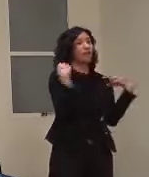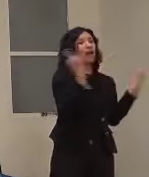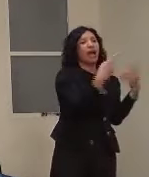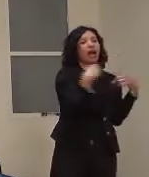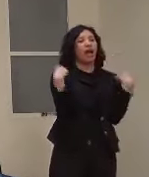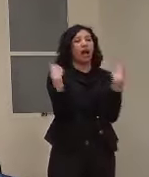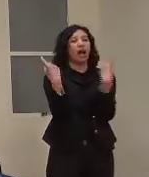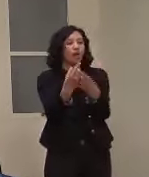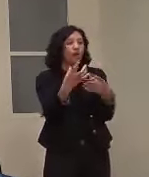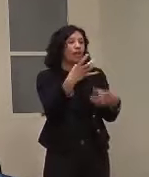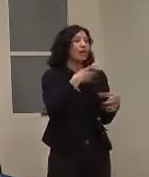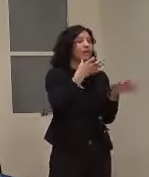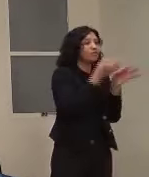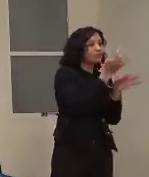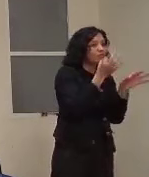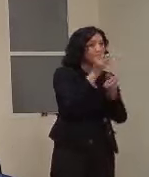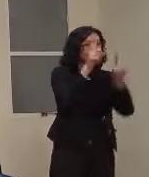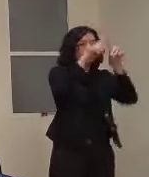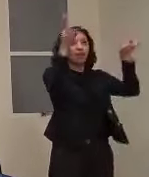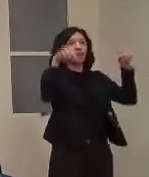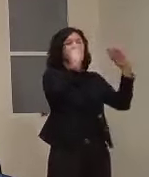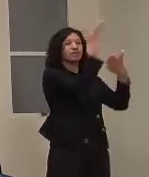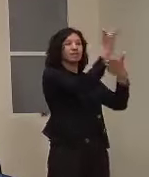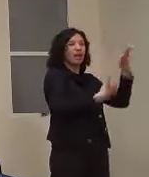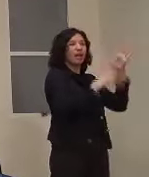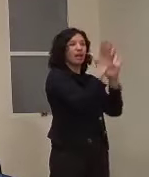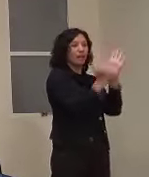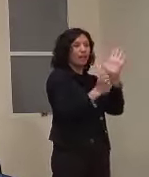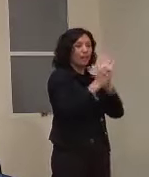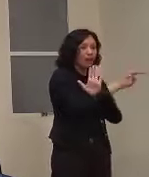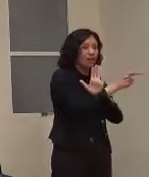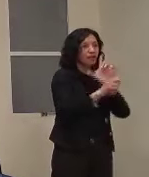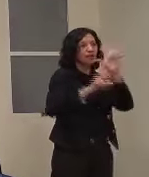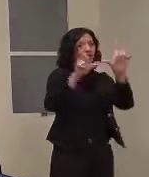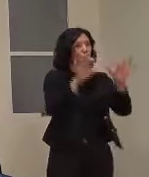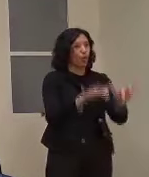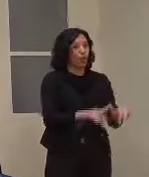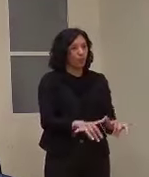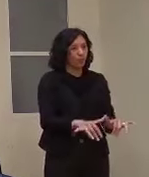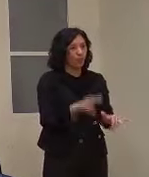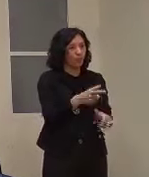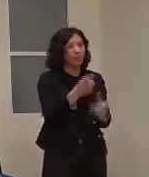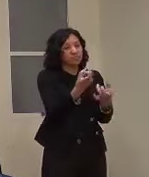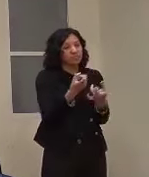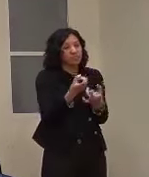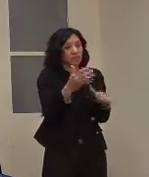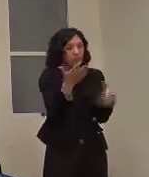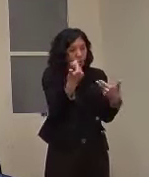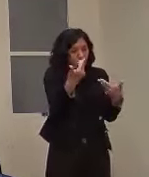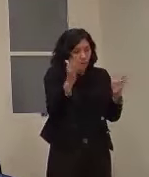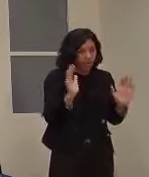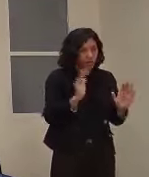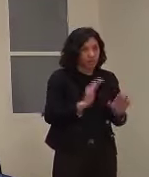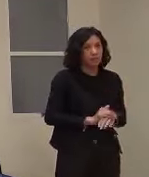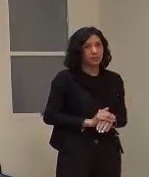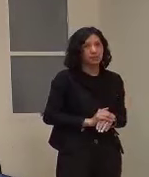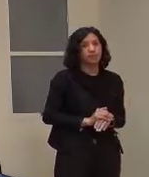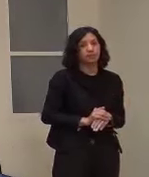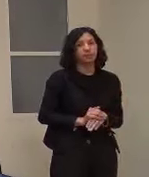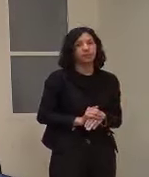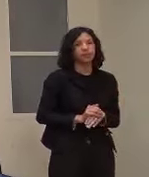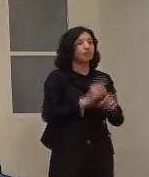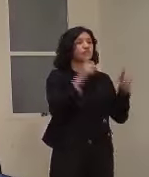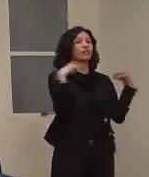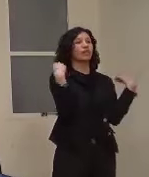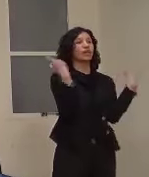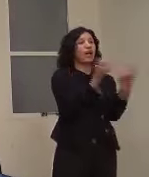para las blancas algunas computadoras es necesario estas